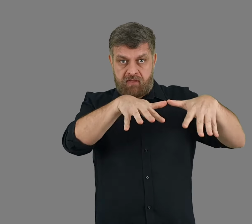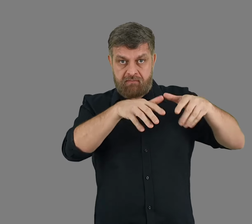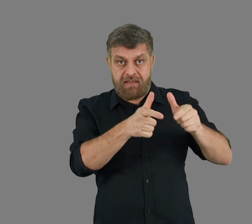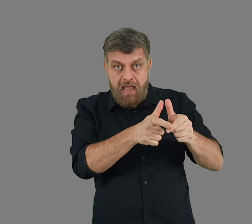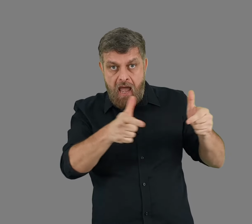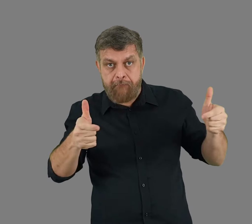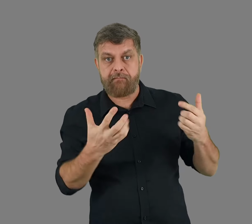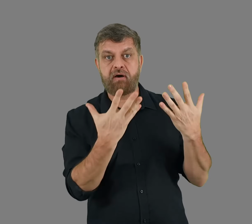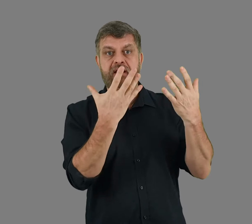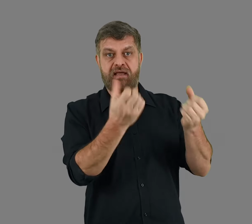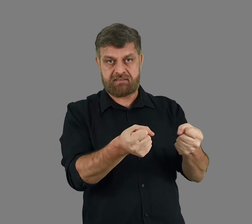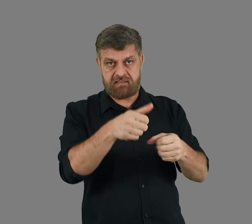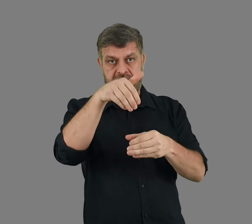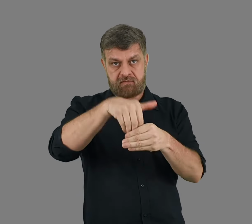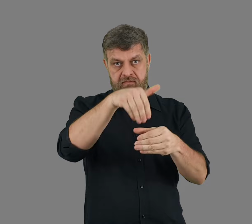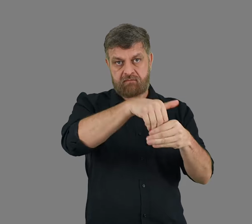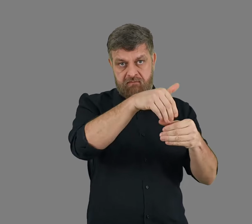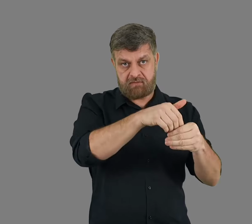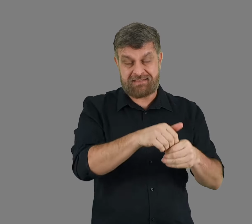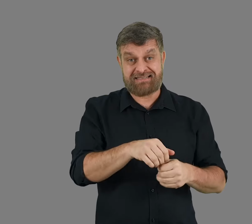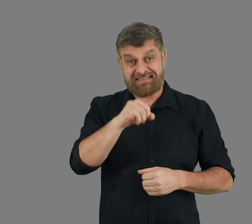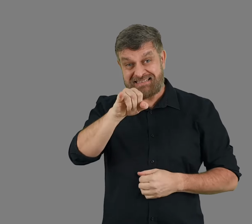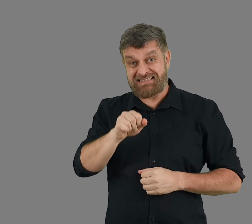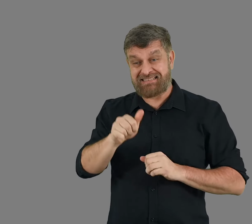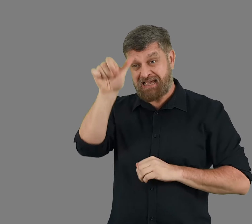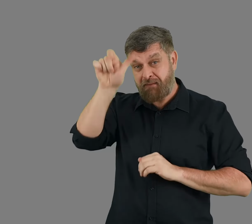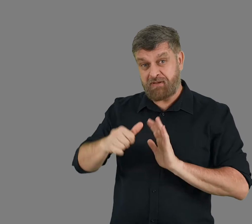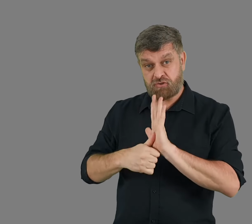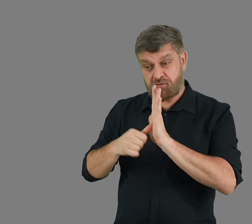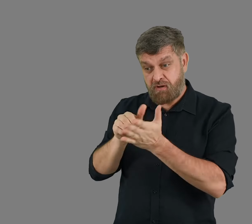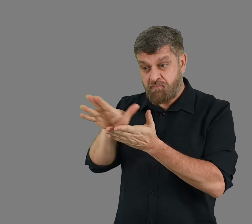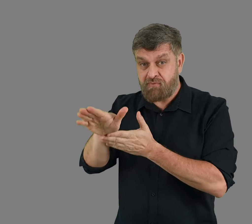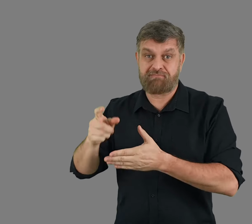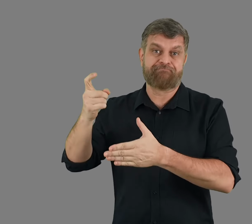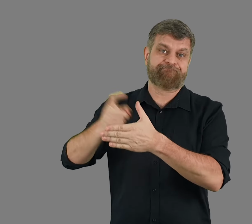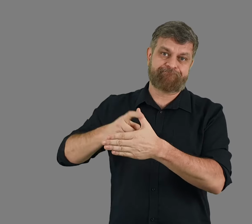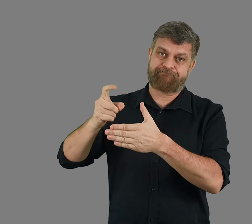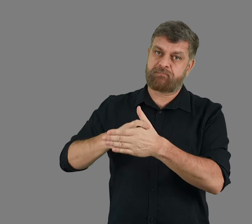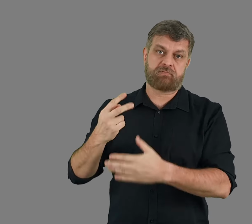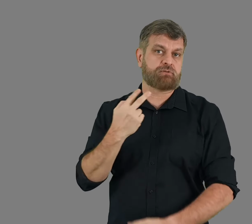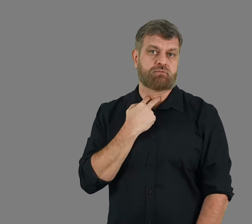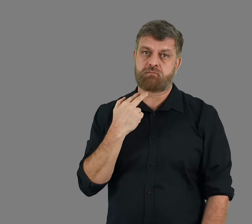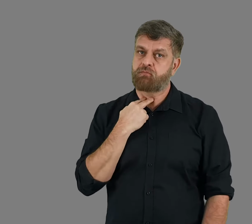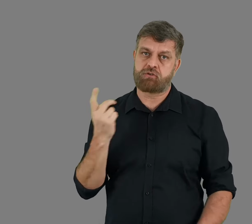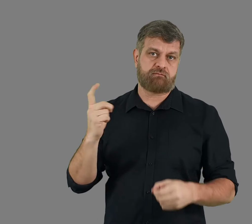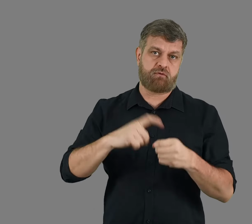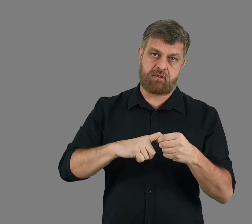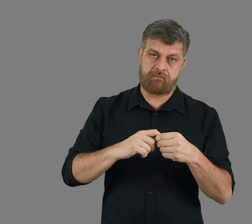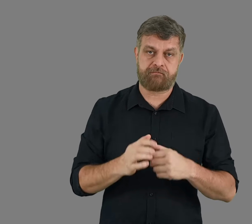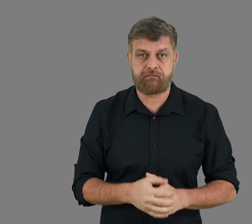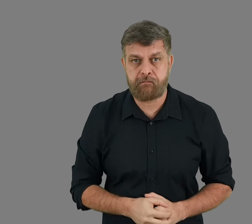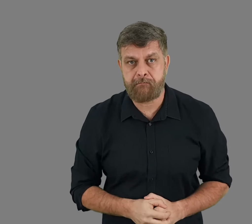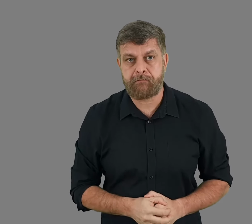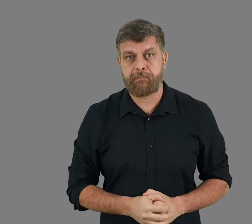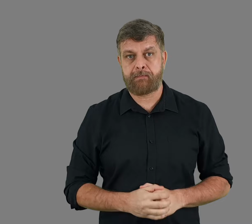dos votos, exceto se a exclusão for por falta de pagamento. Capítulo 4. Os